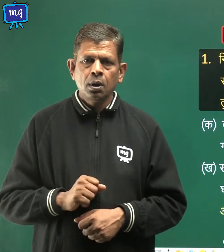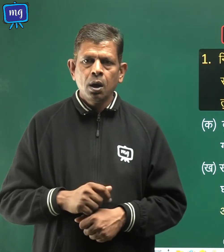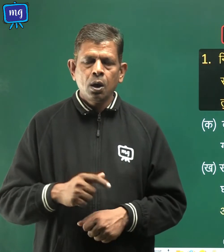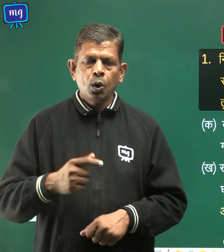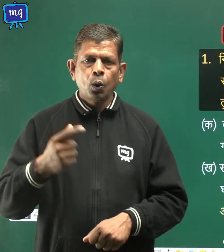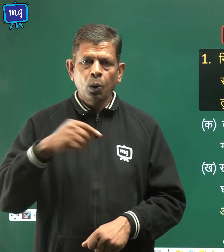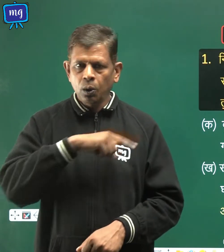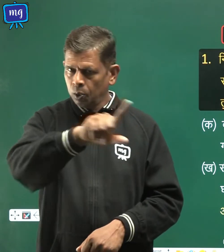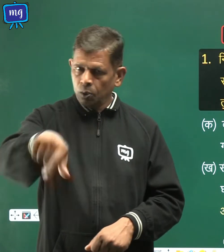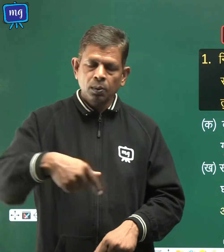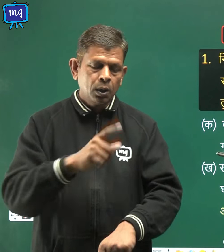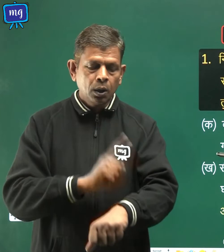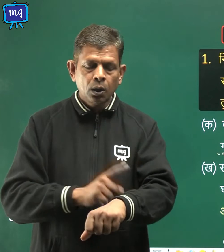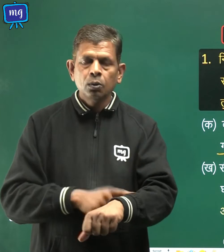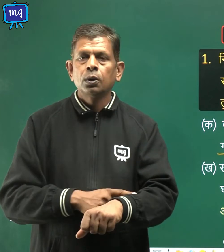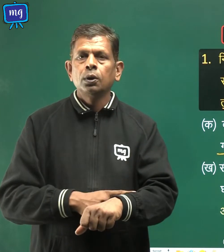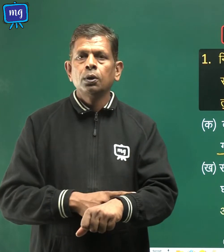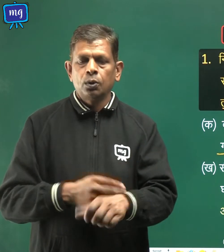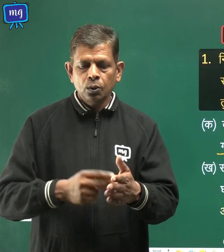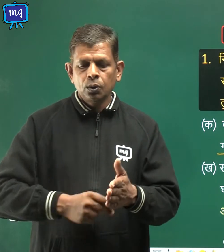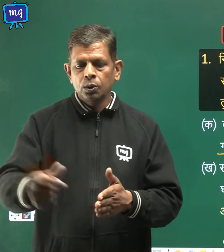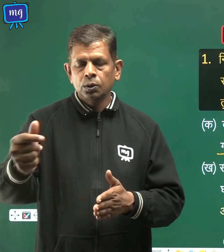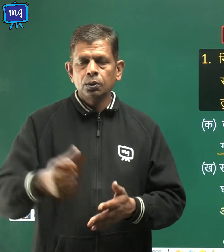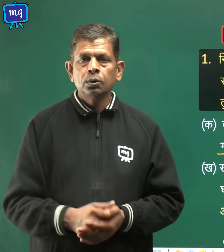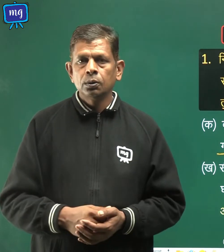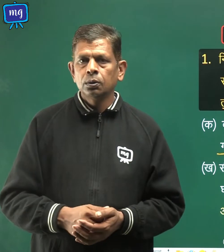आपके हाथों की गति,